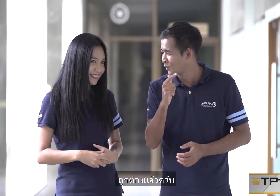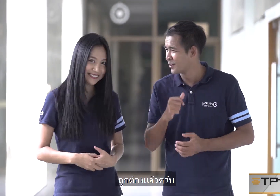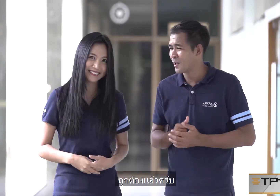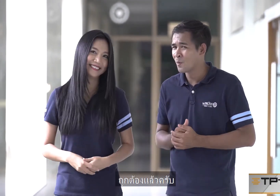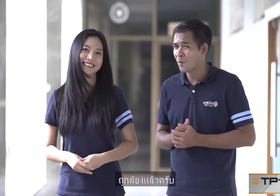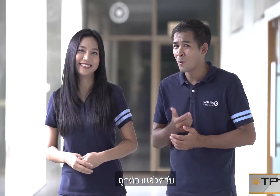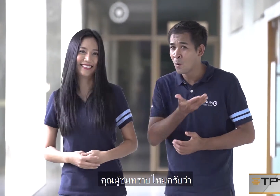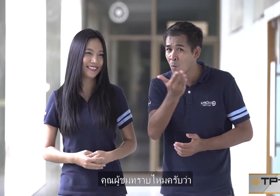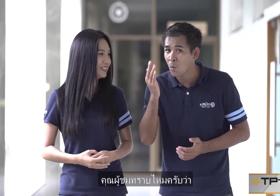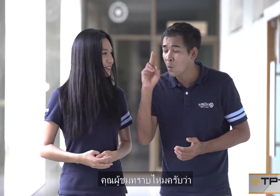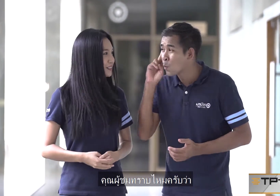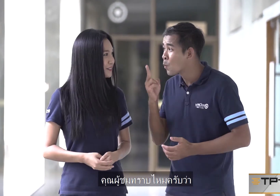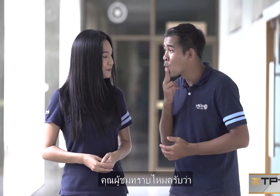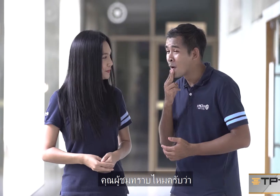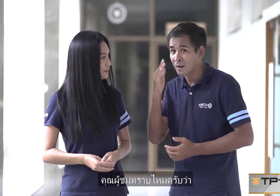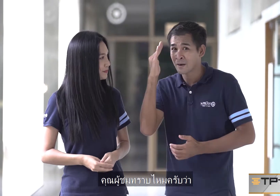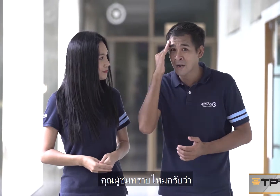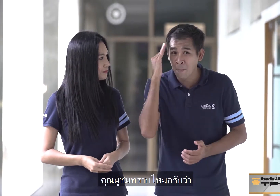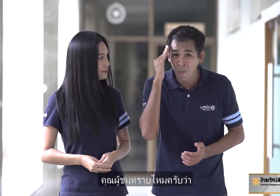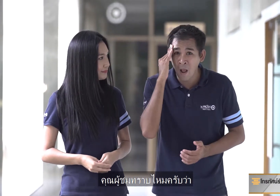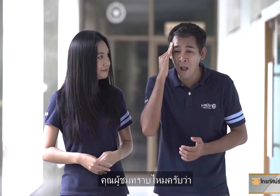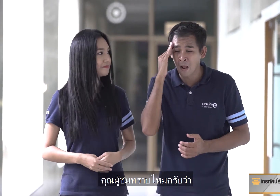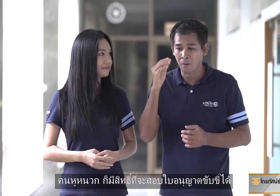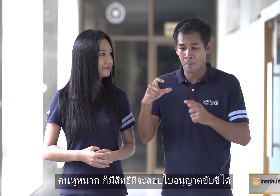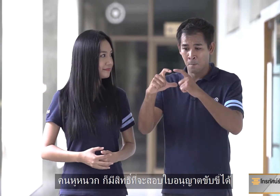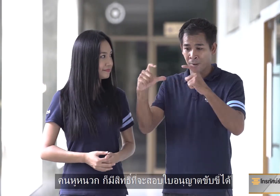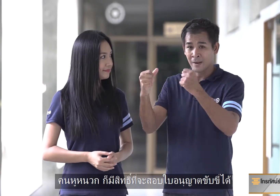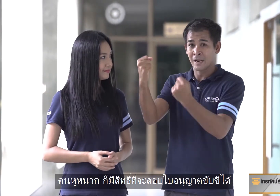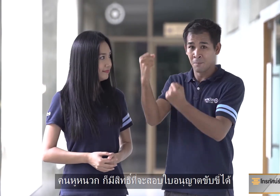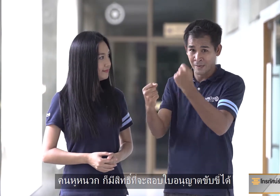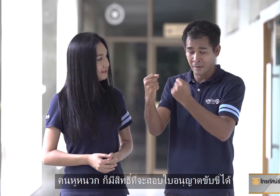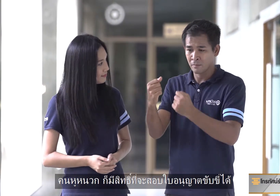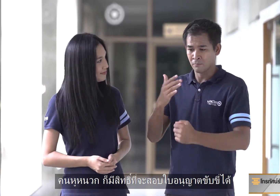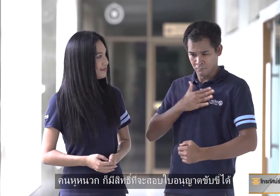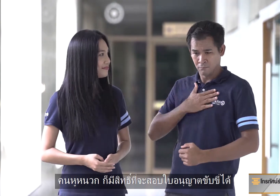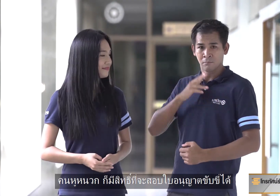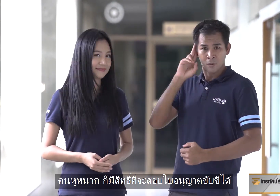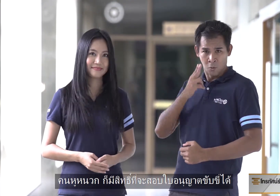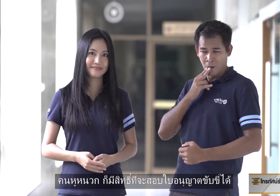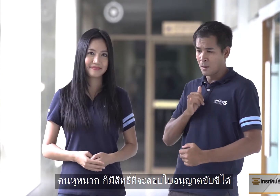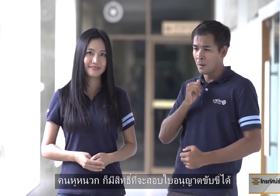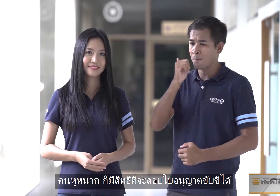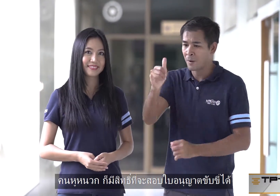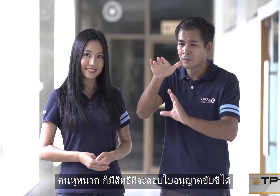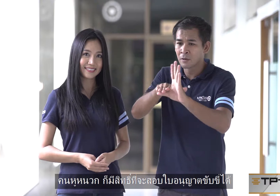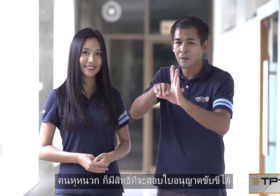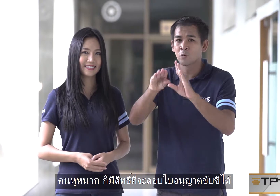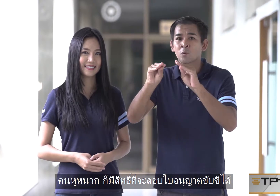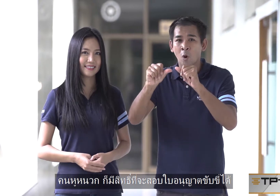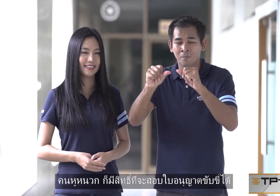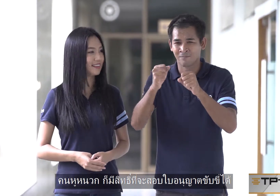ครับคุณผู้ชมทราบไหมครับว่าคนหูหนวกก็มีสิทธิ์ที่จะสอบใบอนุญาตขับ